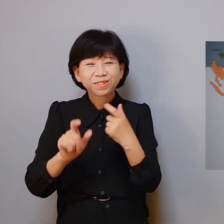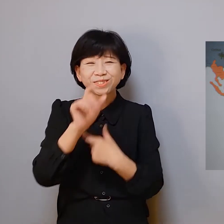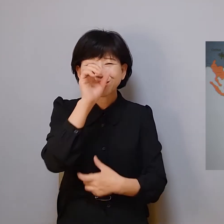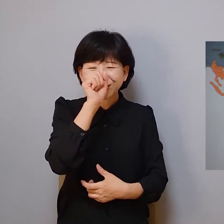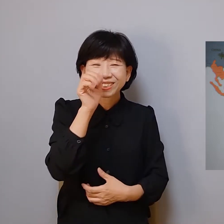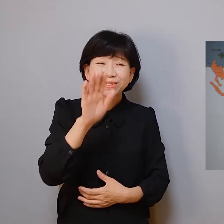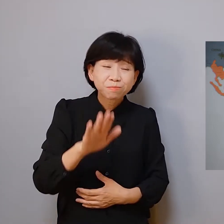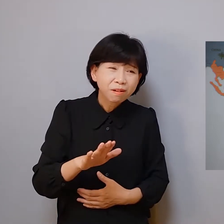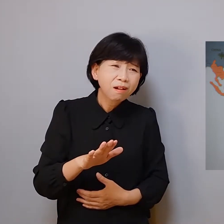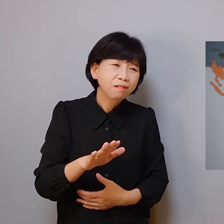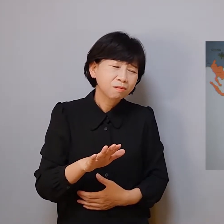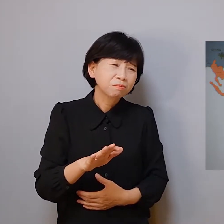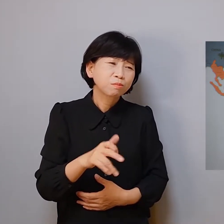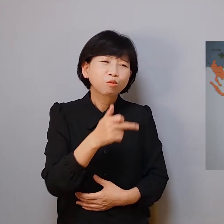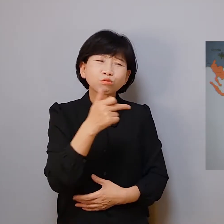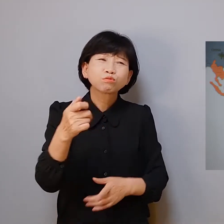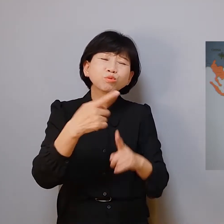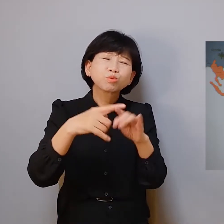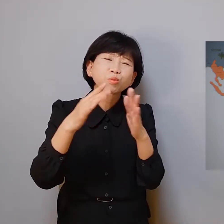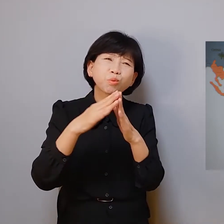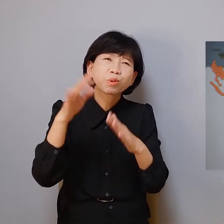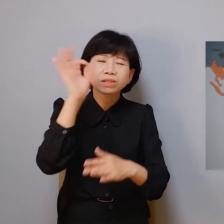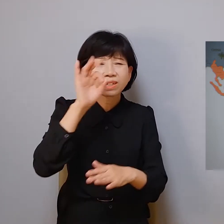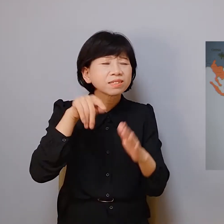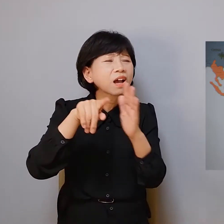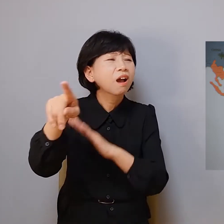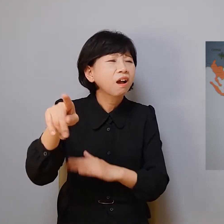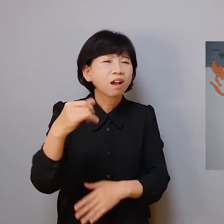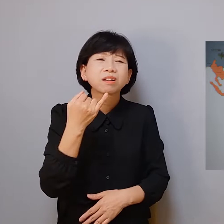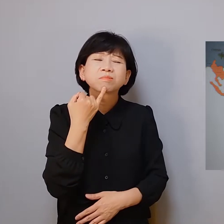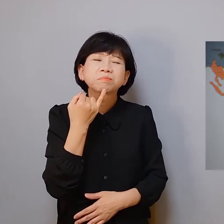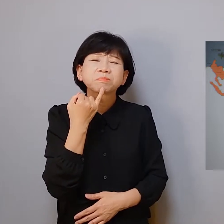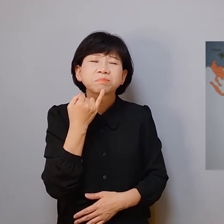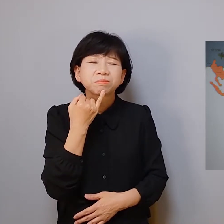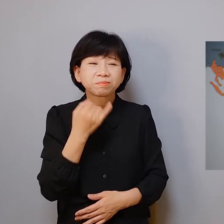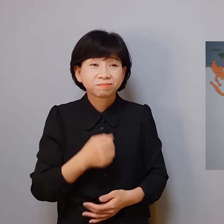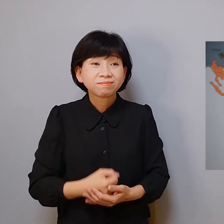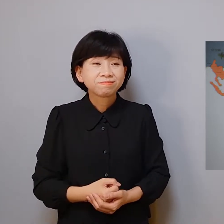축제에 함께 참여해 주시면 좋겠습니다.